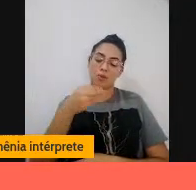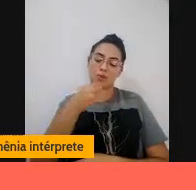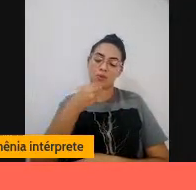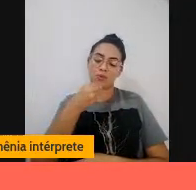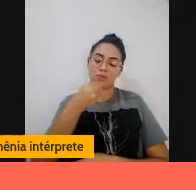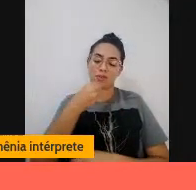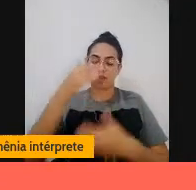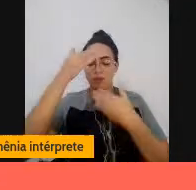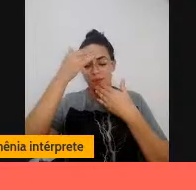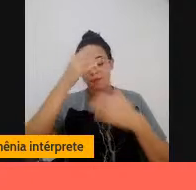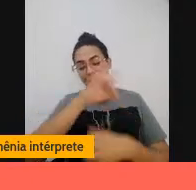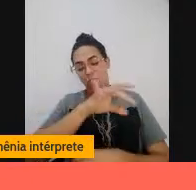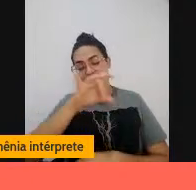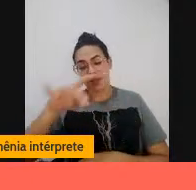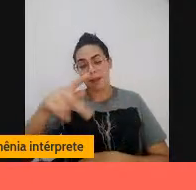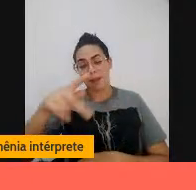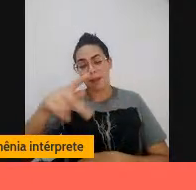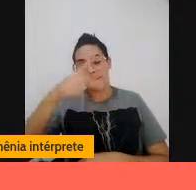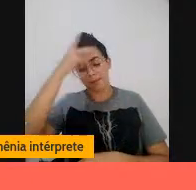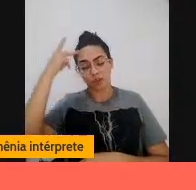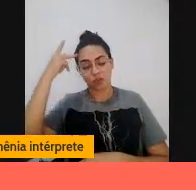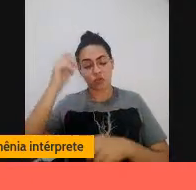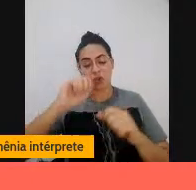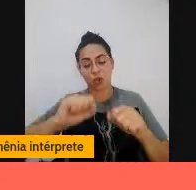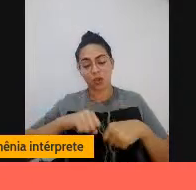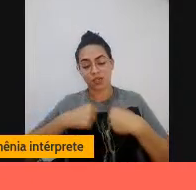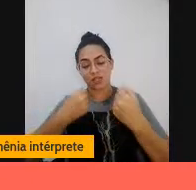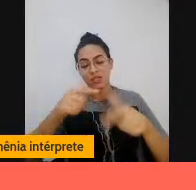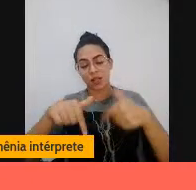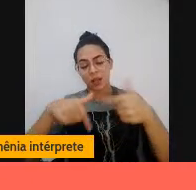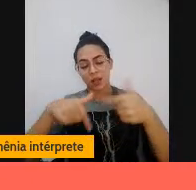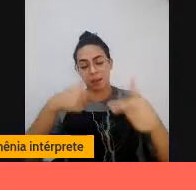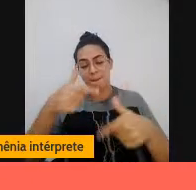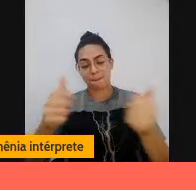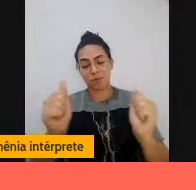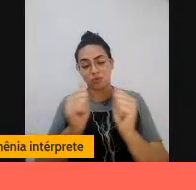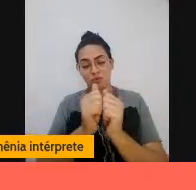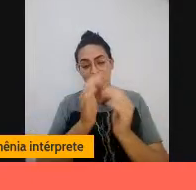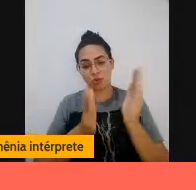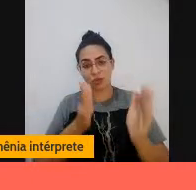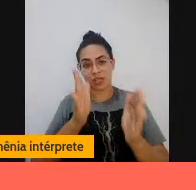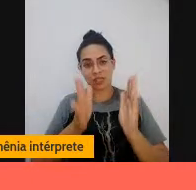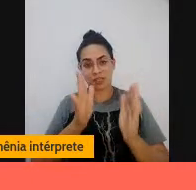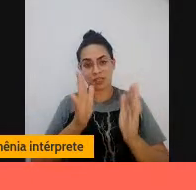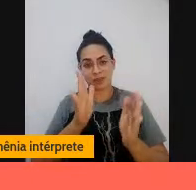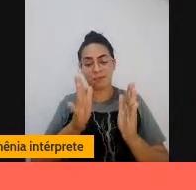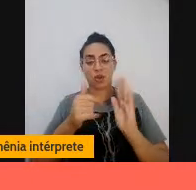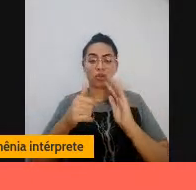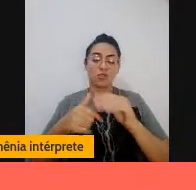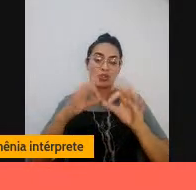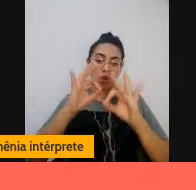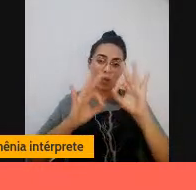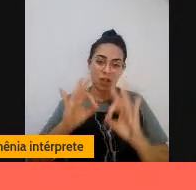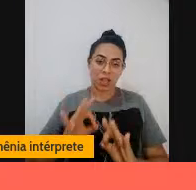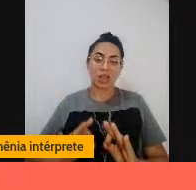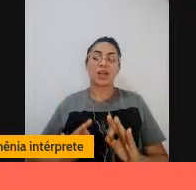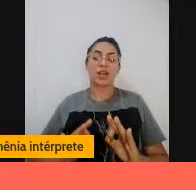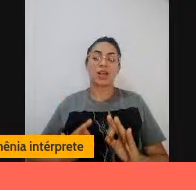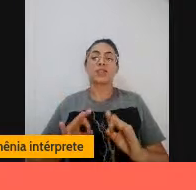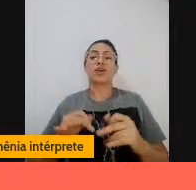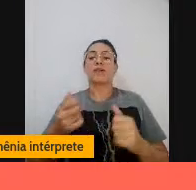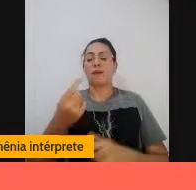trabalhou conosco durante todo esse tempo de organização, quem esteve mais perto, quem esteve